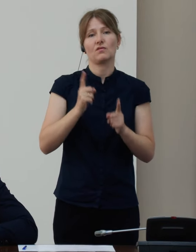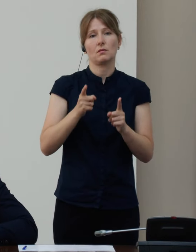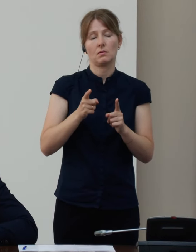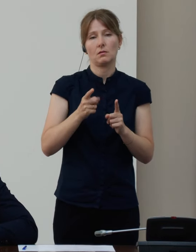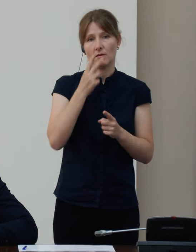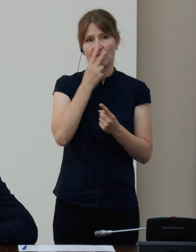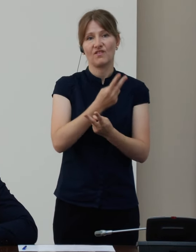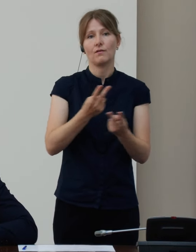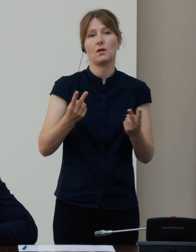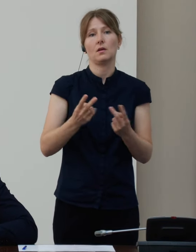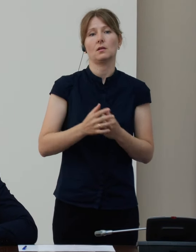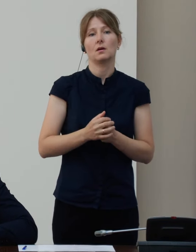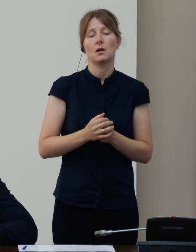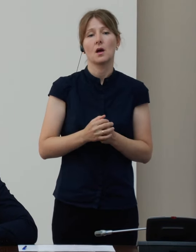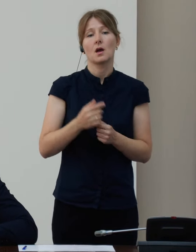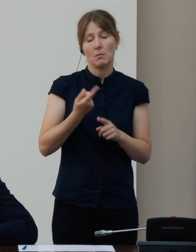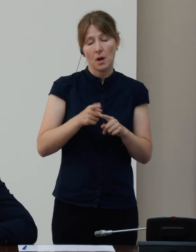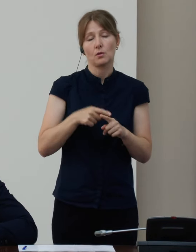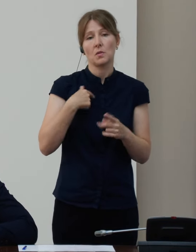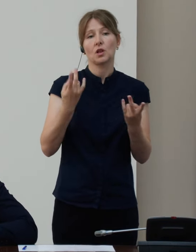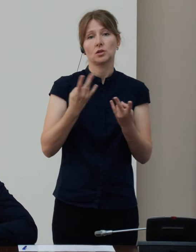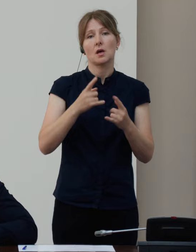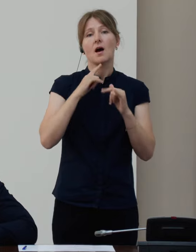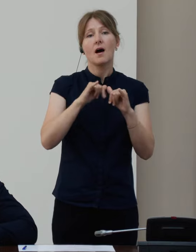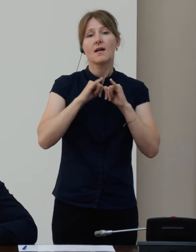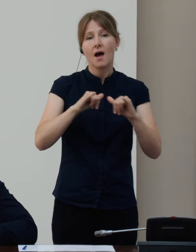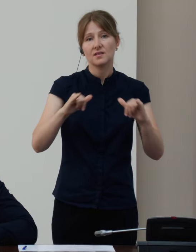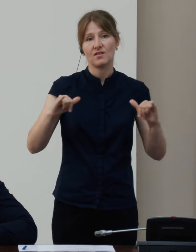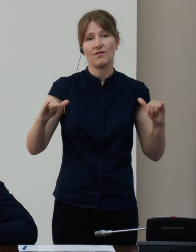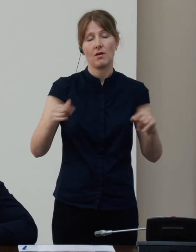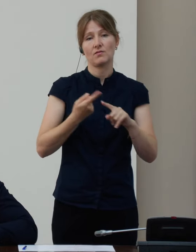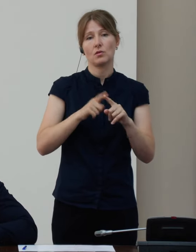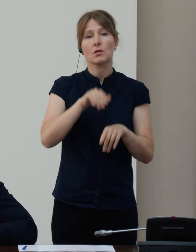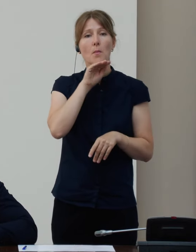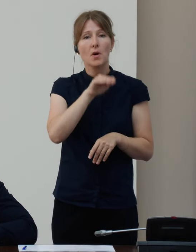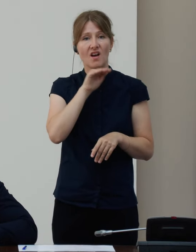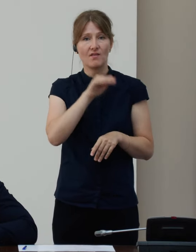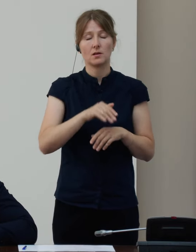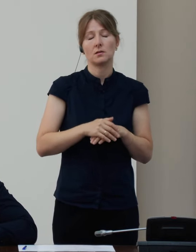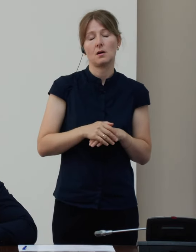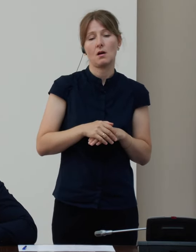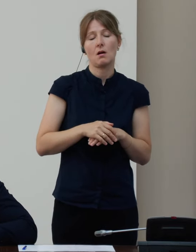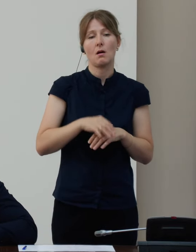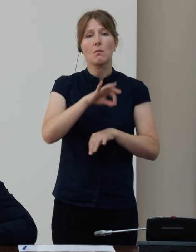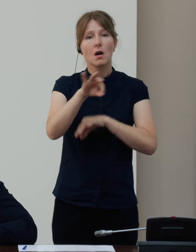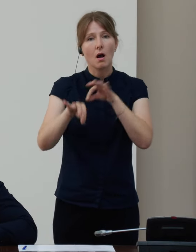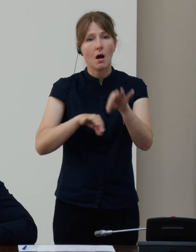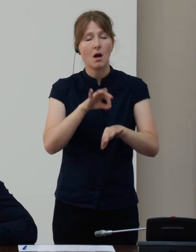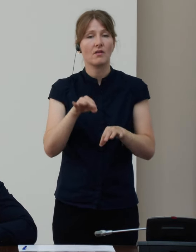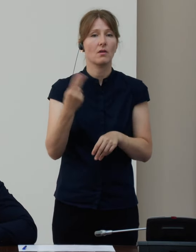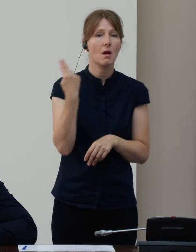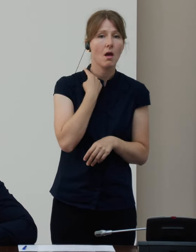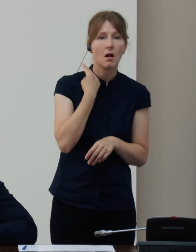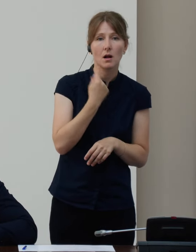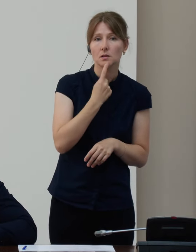și noi în acest domeniu trebuie să dezvoltăm aceste competențe de management a proiectelor, limba